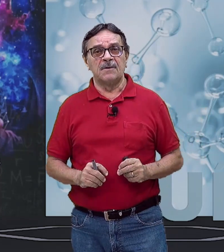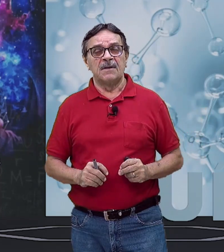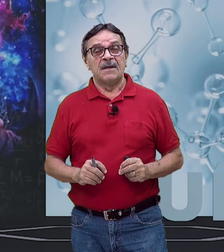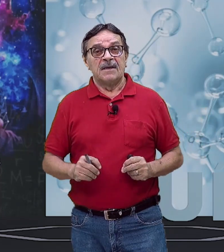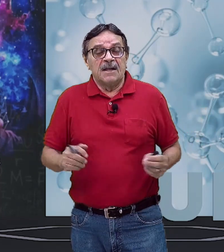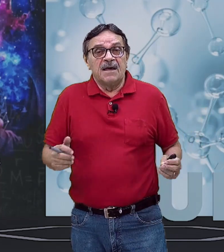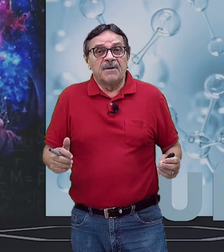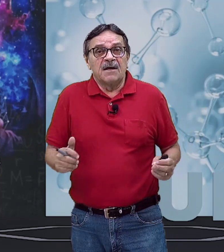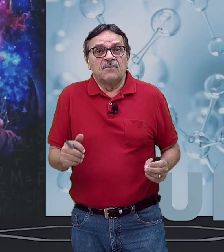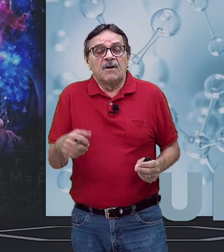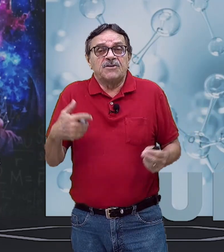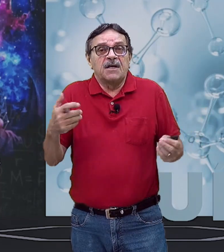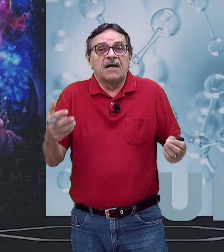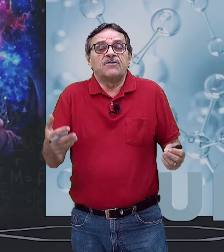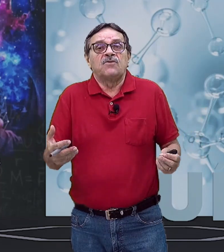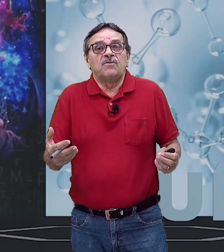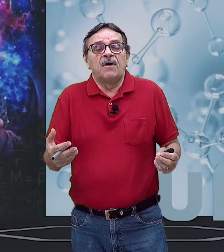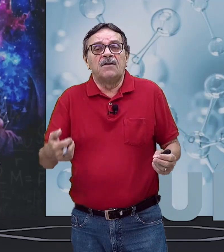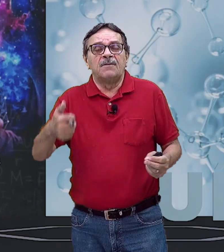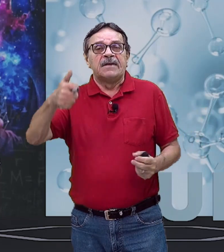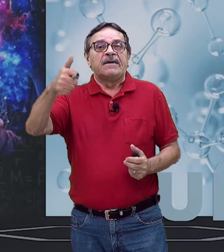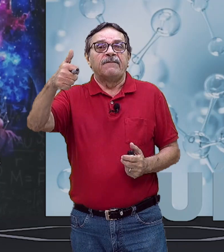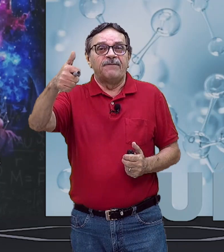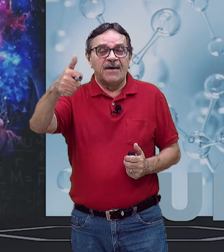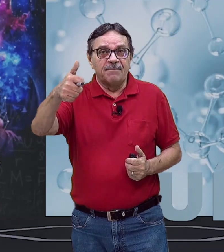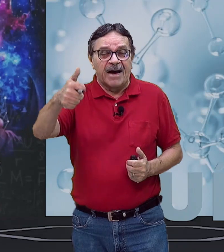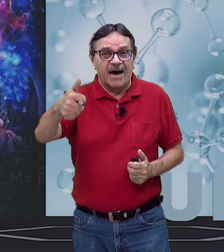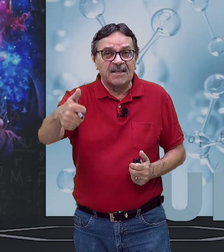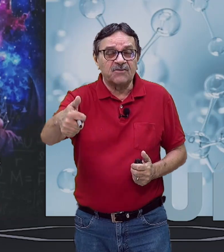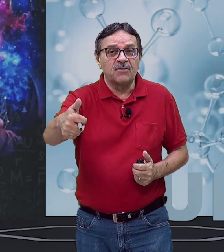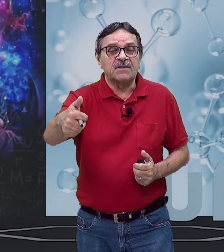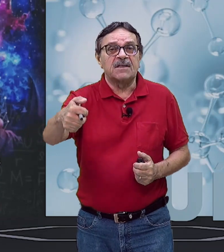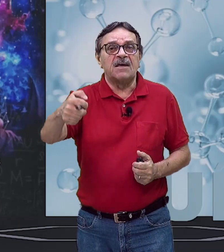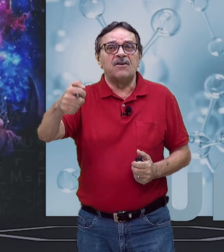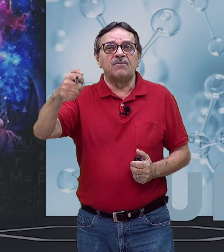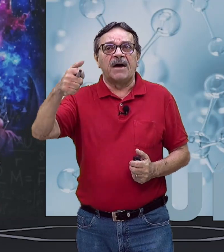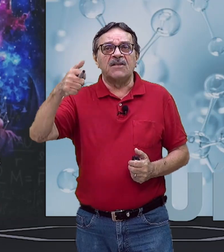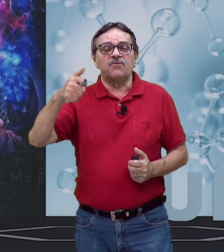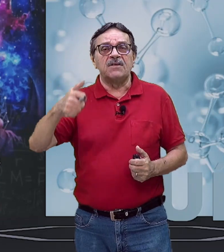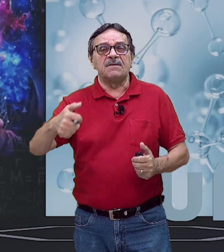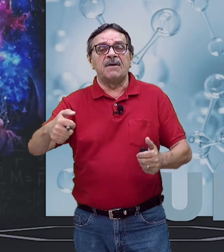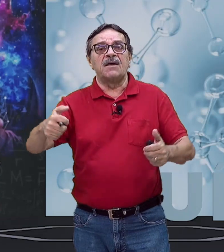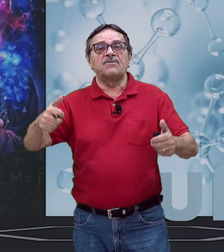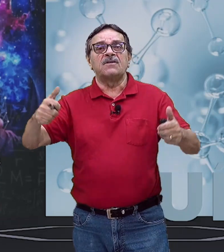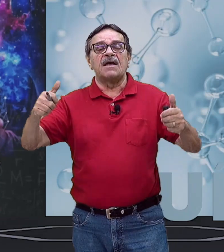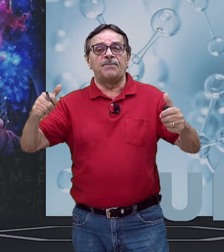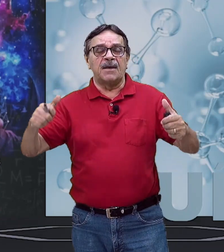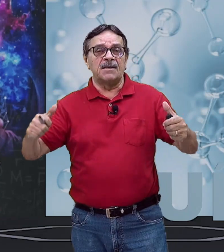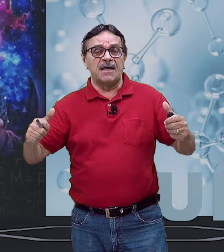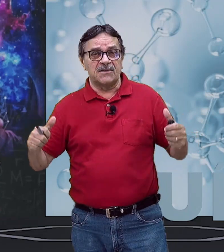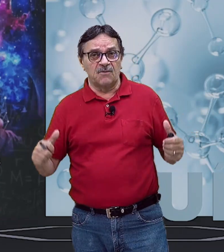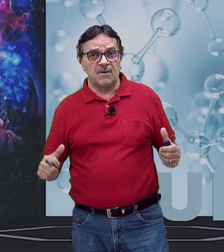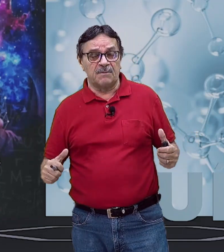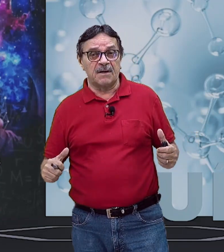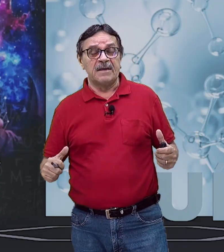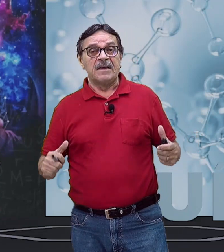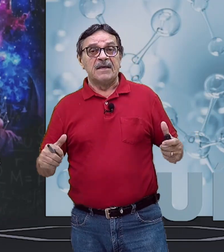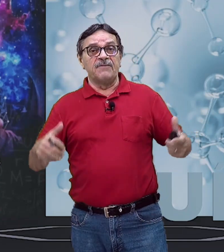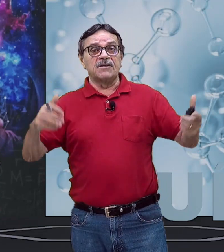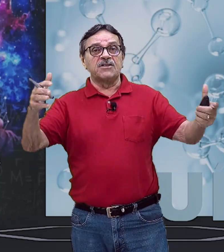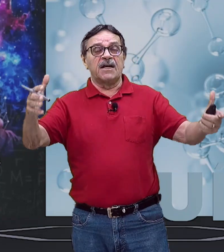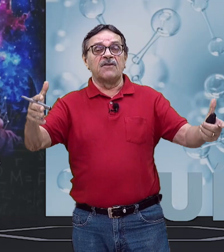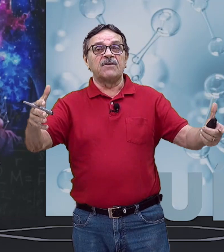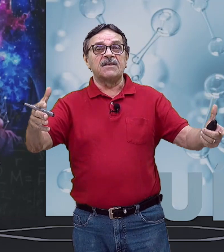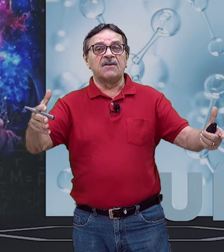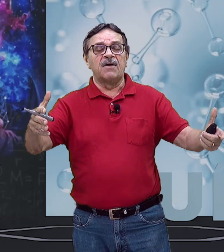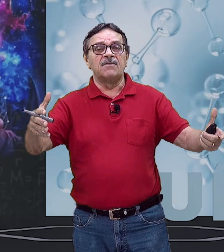ano. E lembrando, quando chegar no segundo ano, vem mais conceito, mais conhecimentos que dependem de reação química. E